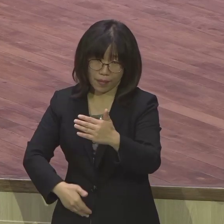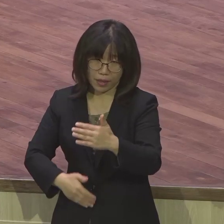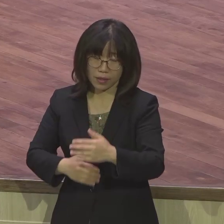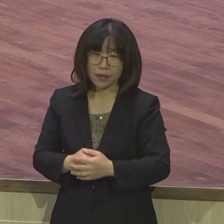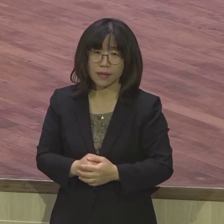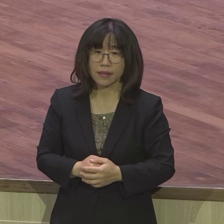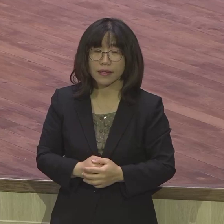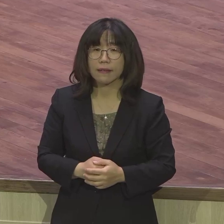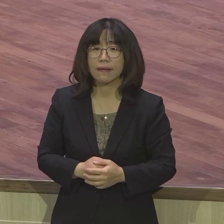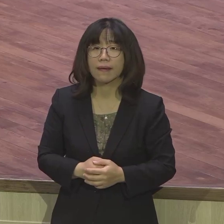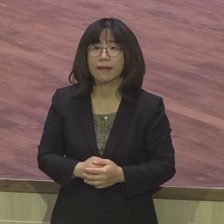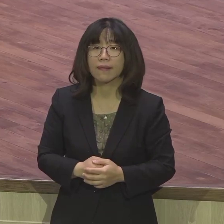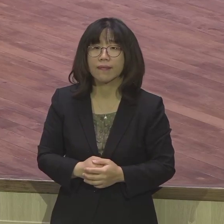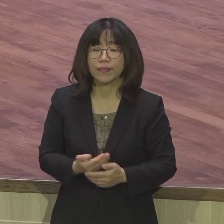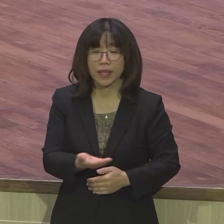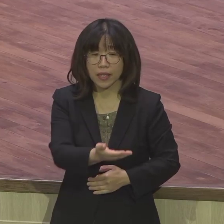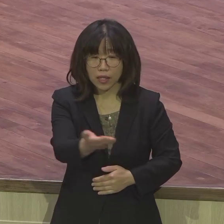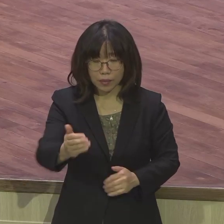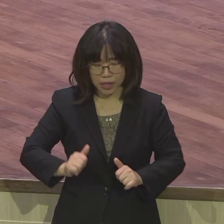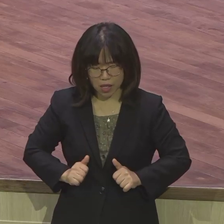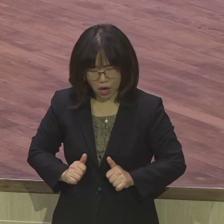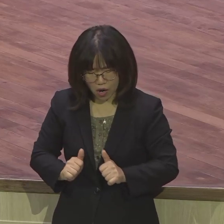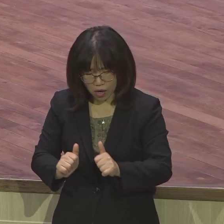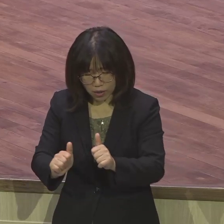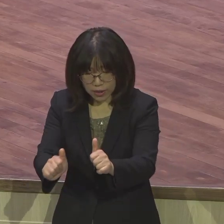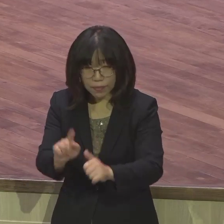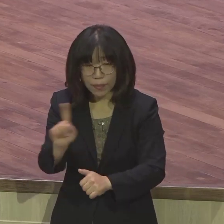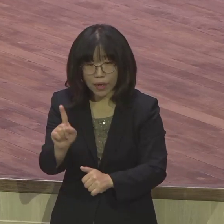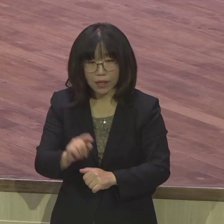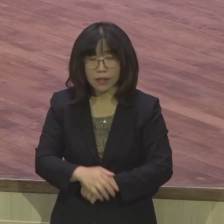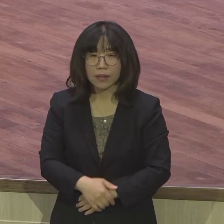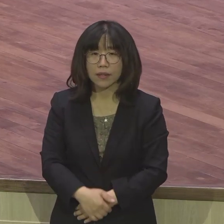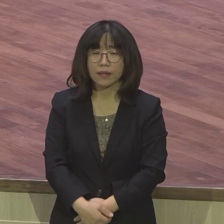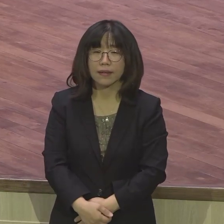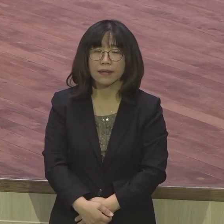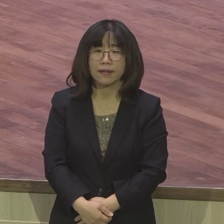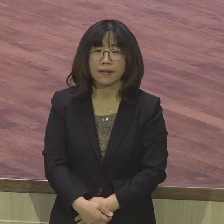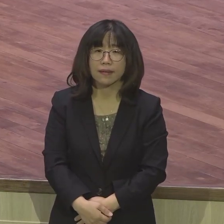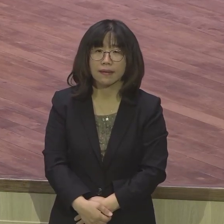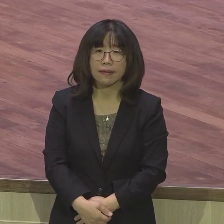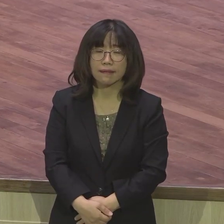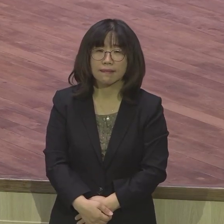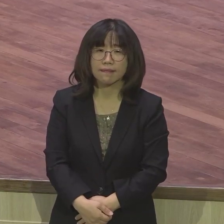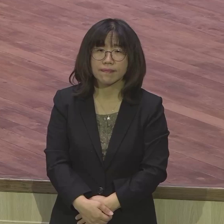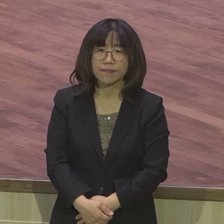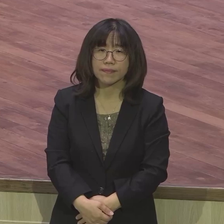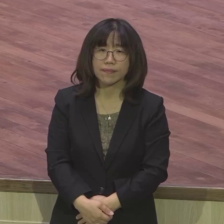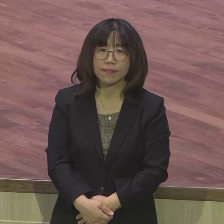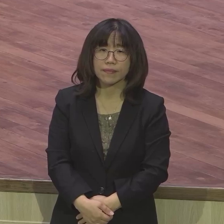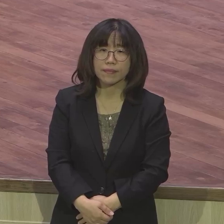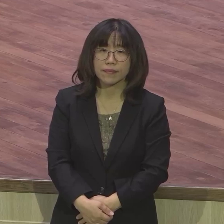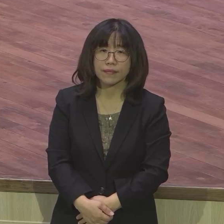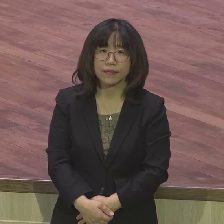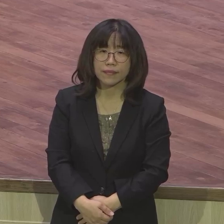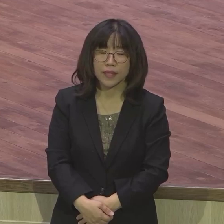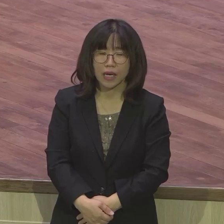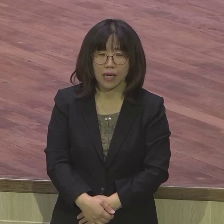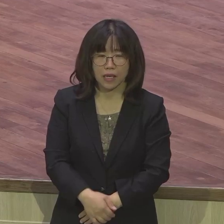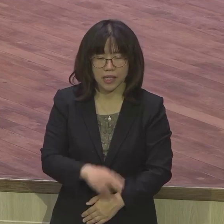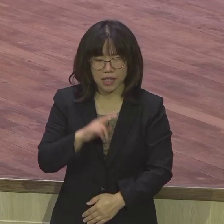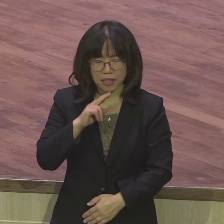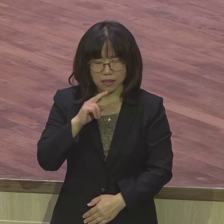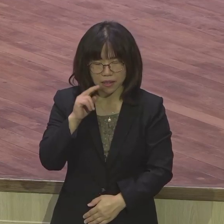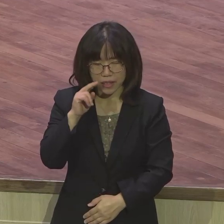여러분 착각하지 말아야 될 것이 열심이란 말은 특심을 말하는 것이 아니라요. 이 주석에 보면 질투하고